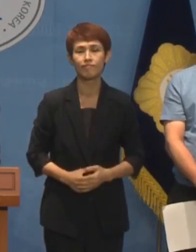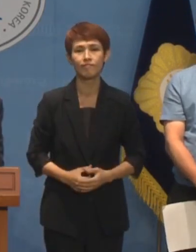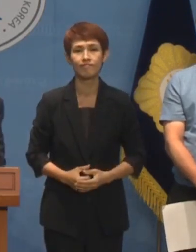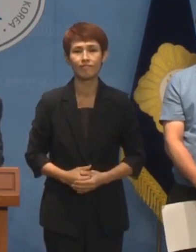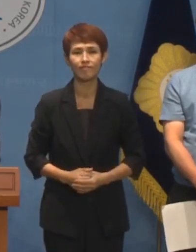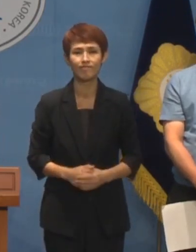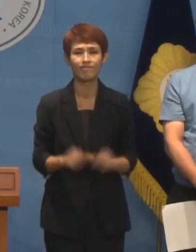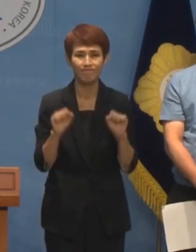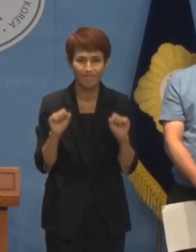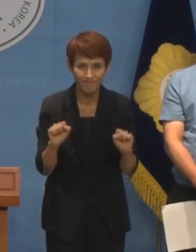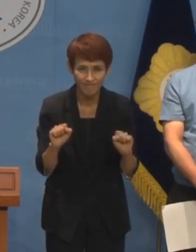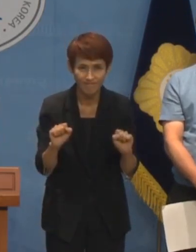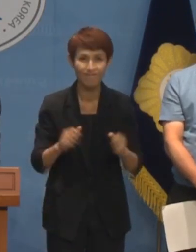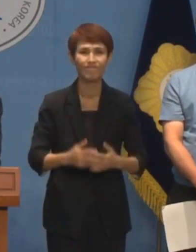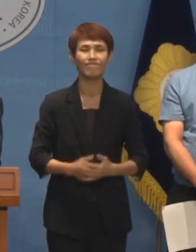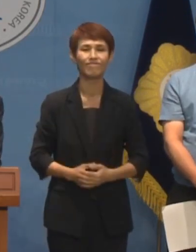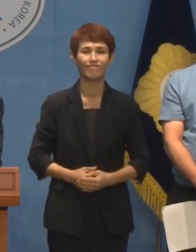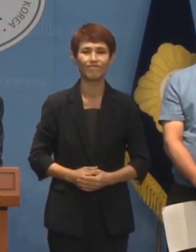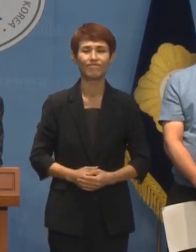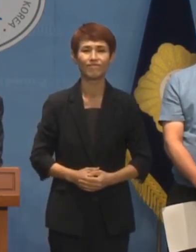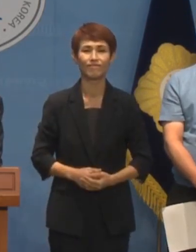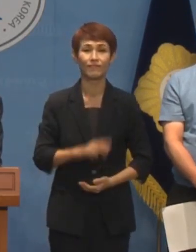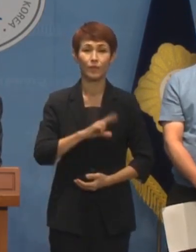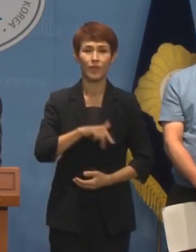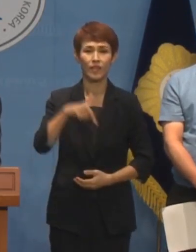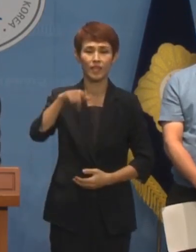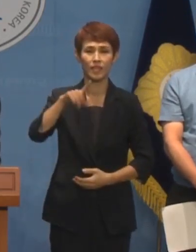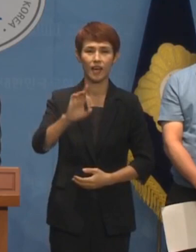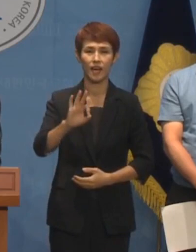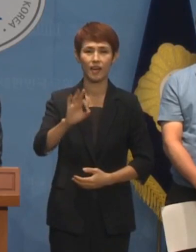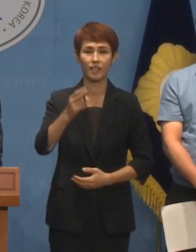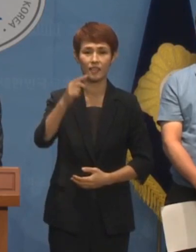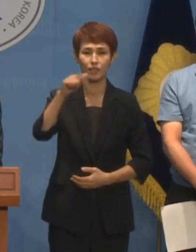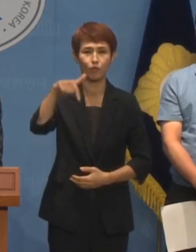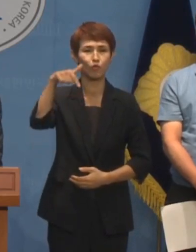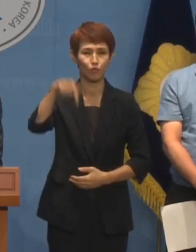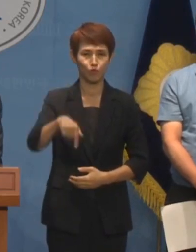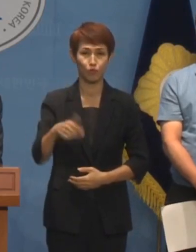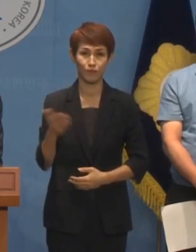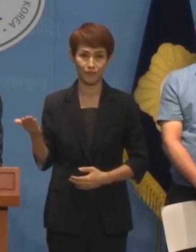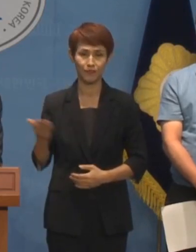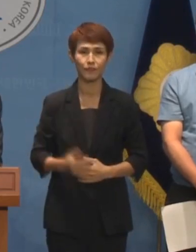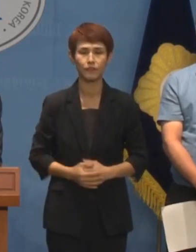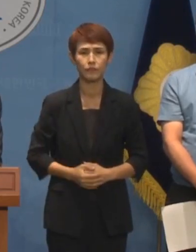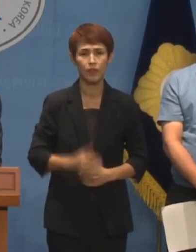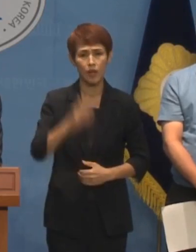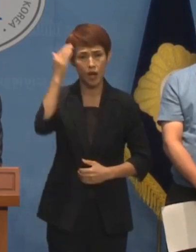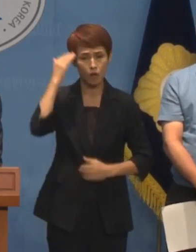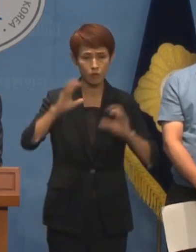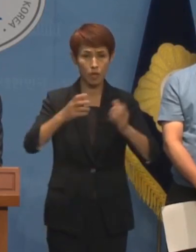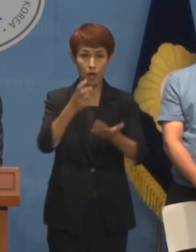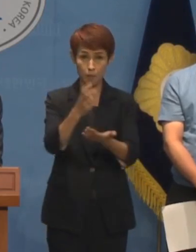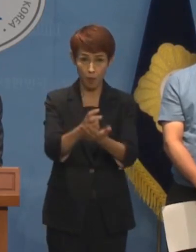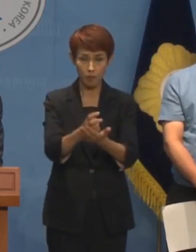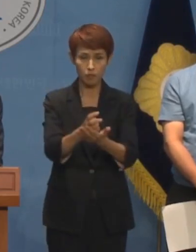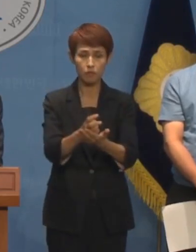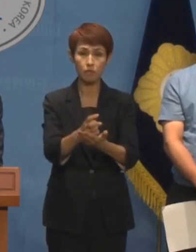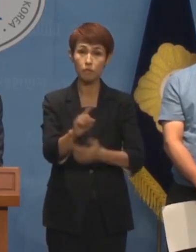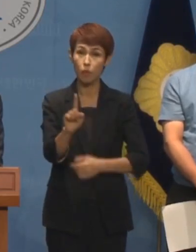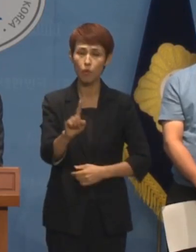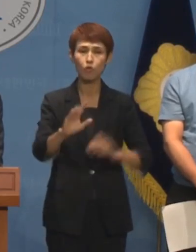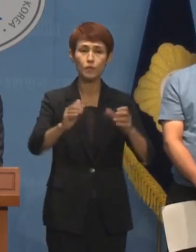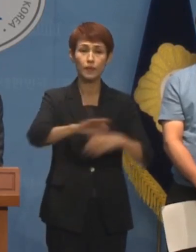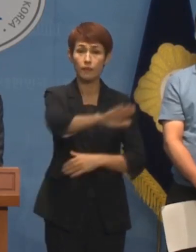예, 인사드리겠습니다. 안양시 만안구 출신 강득구 의원입니다. 대한민국 헌법은 모든 국민은 법 앞에